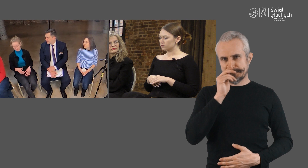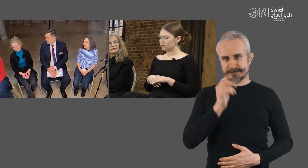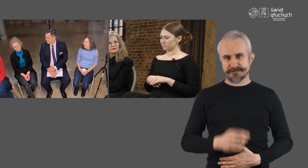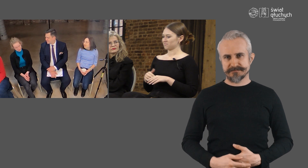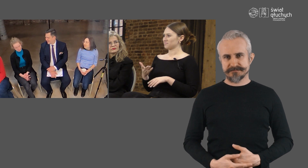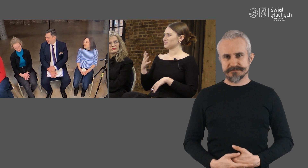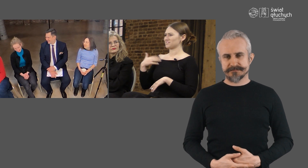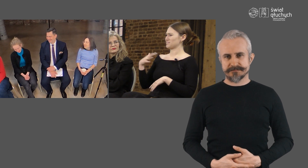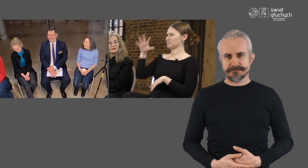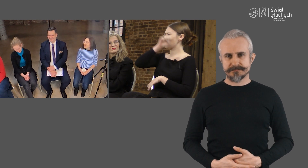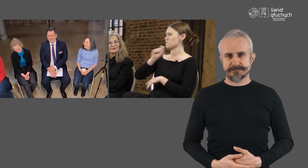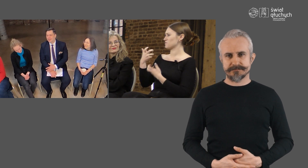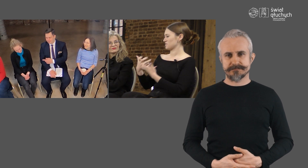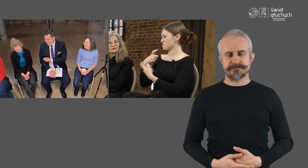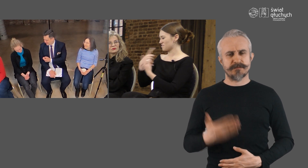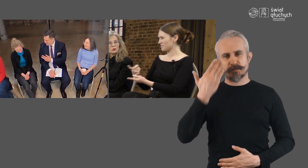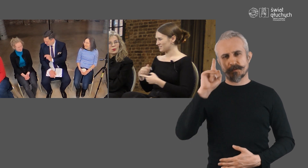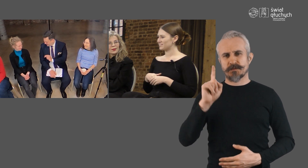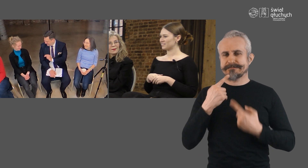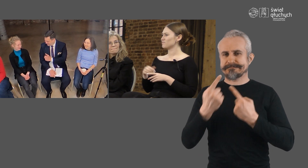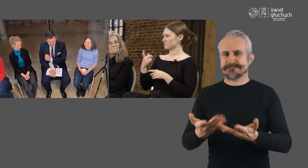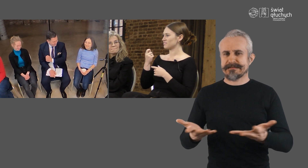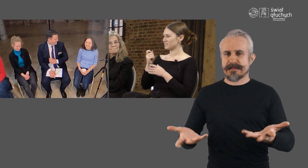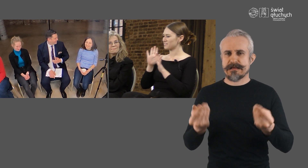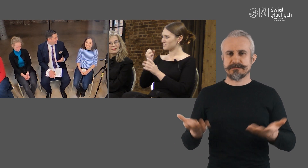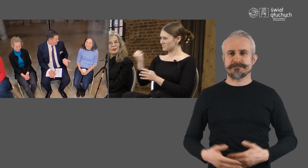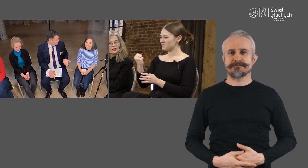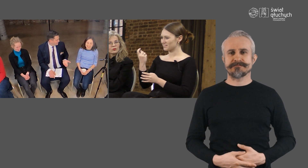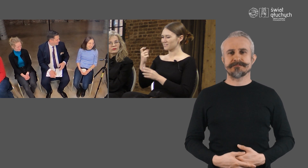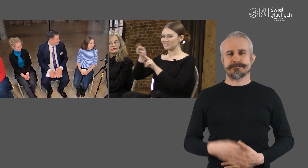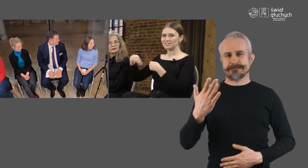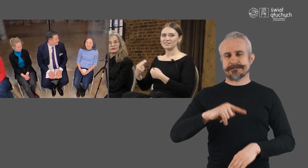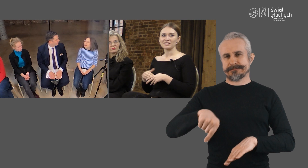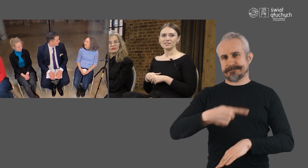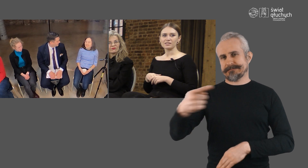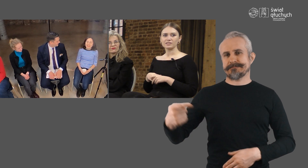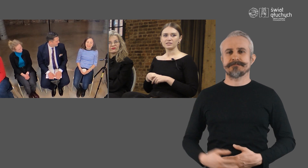o matko, nie wiem, straciłam wątek. To zaraz wrócimy.